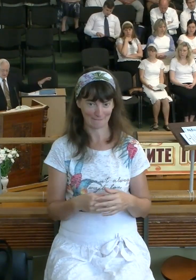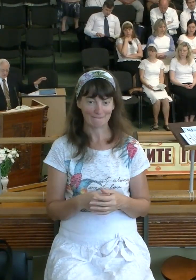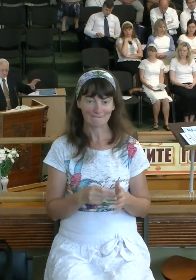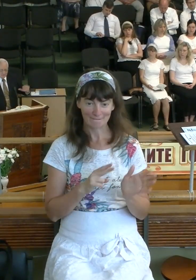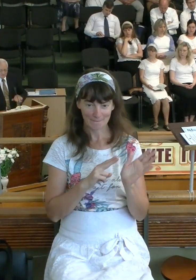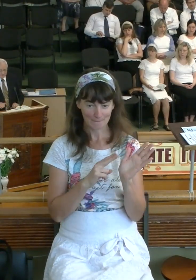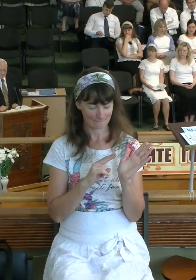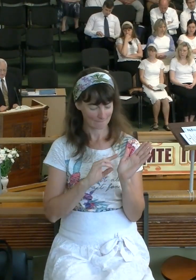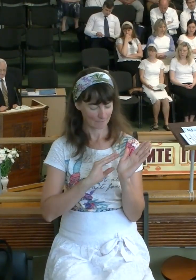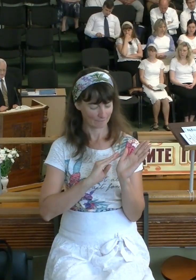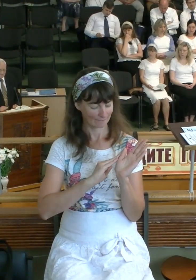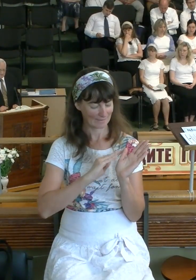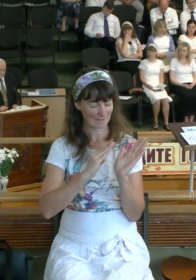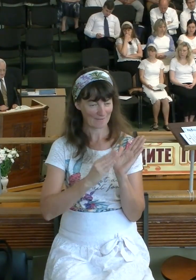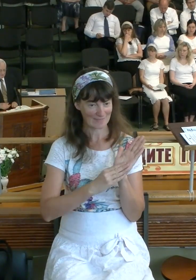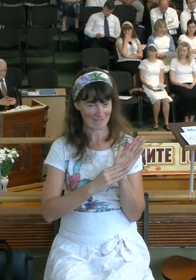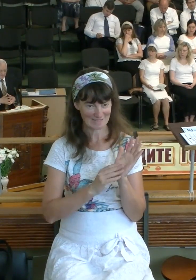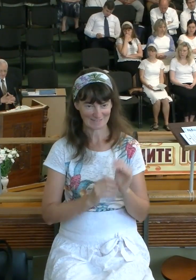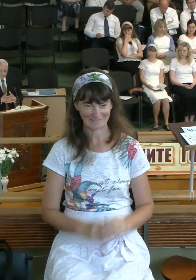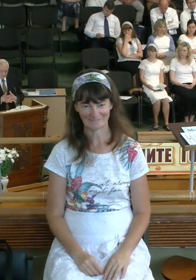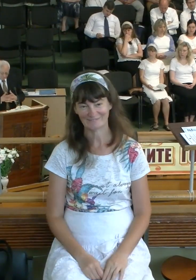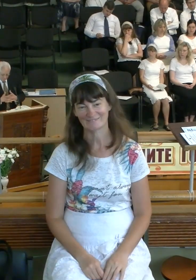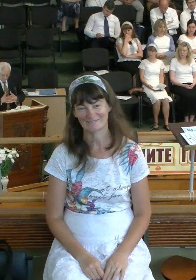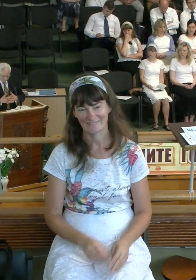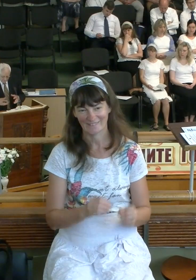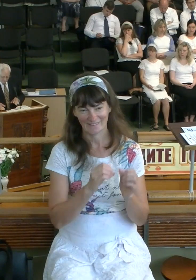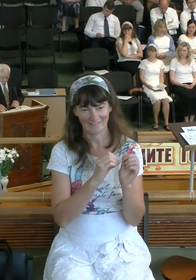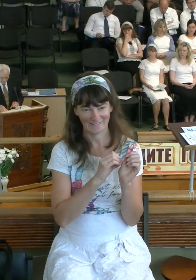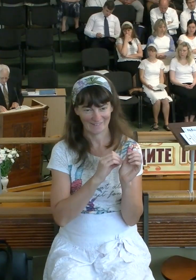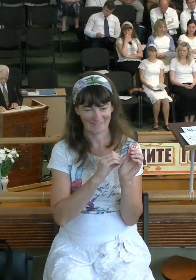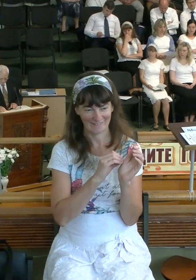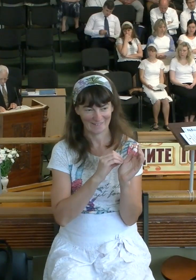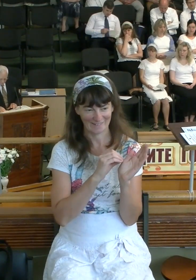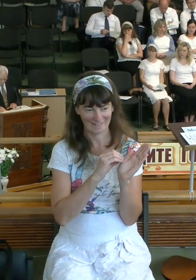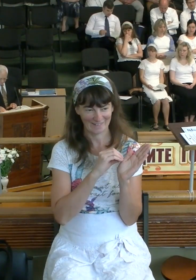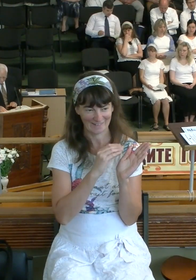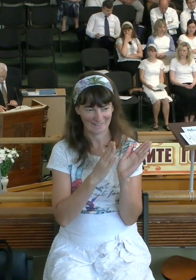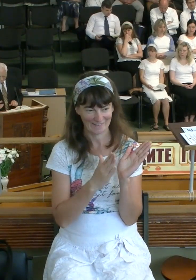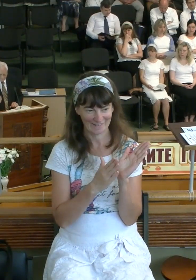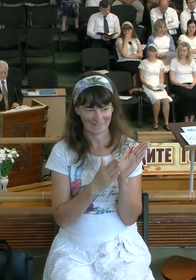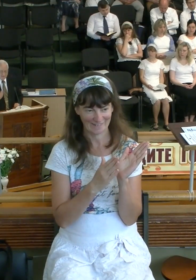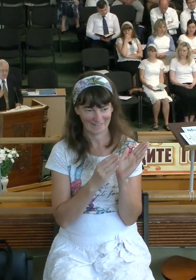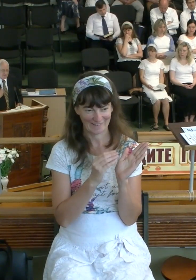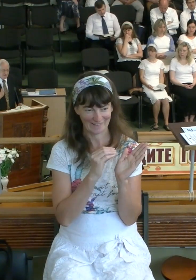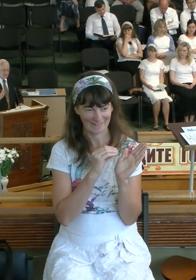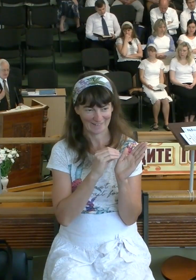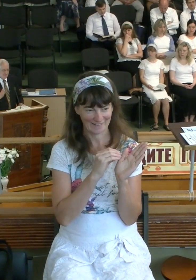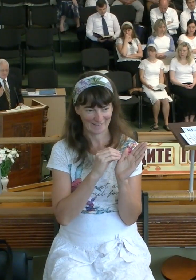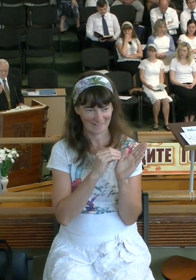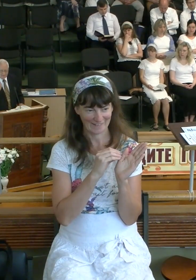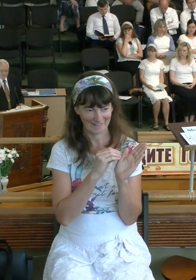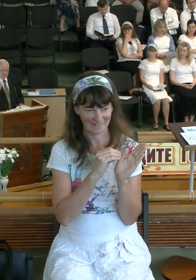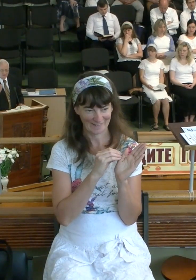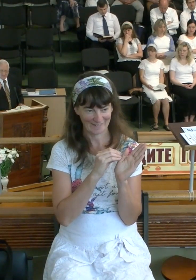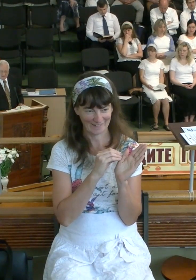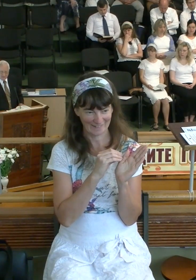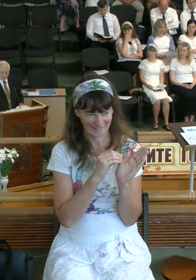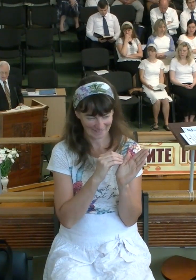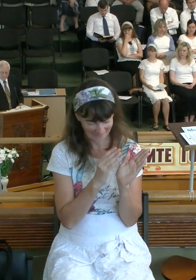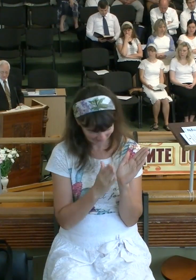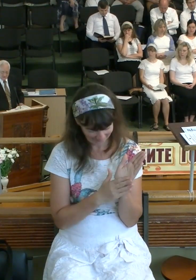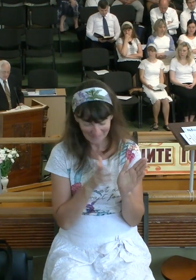принял силу, тот день. Вы знаете, что вопрос силы сегодня – это